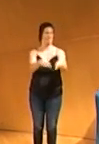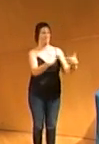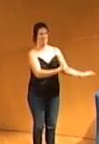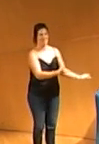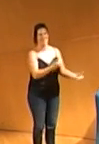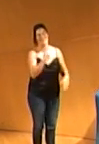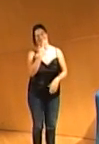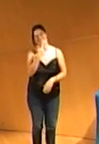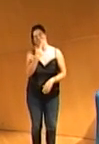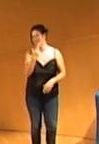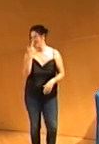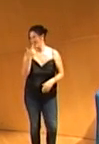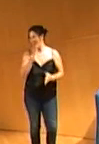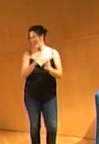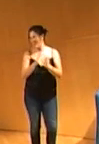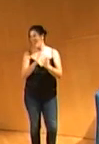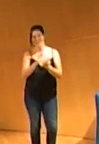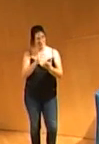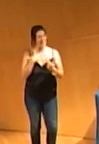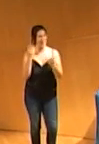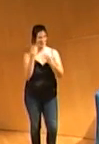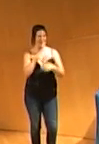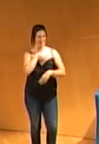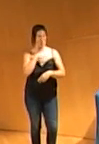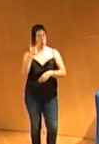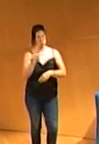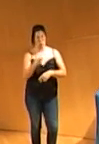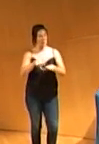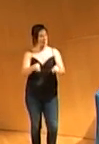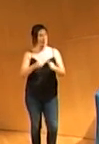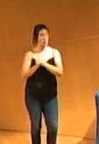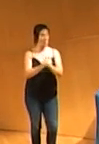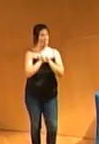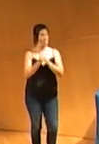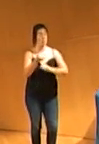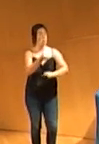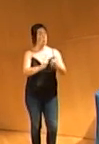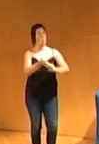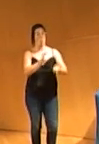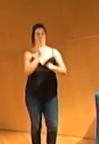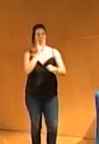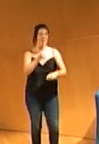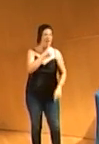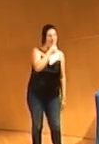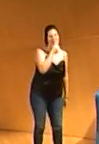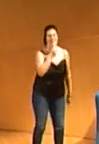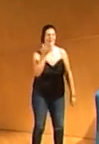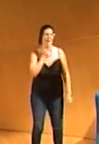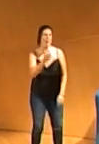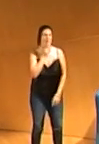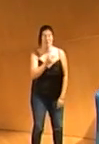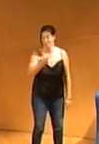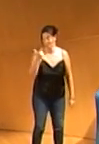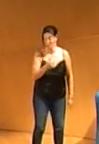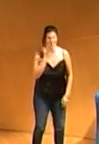on a passé 2 jours, toute la famille ensemble. Ils avaient... louer un truc pour faire du karaoké. On a chanté tout le